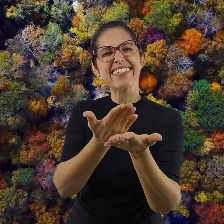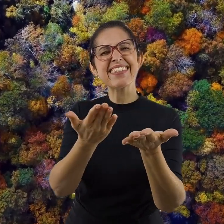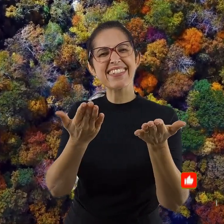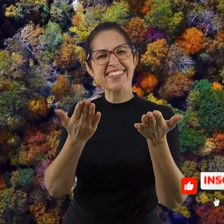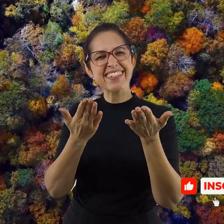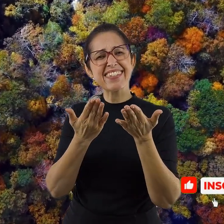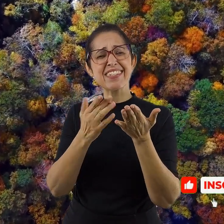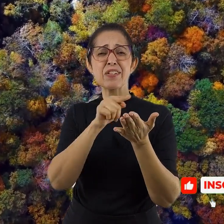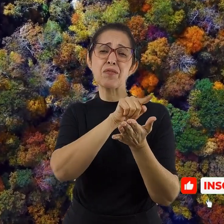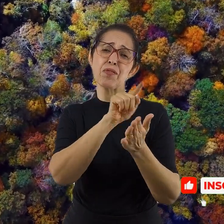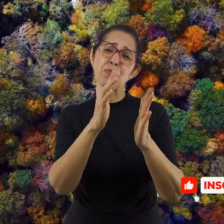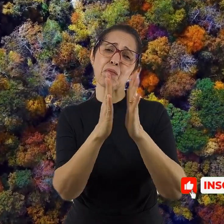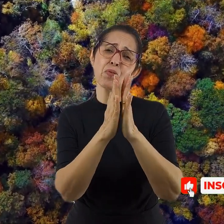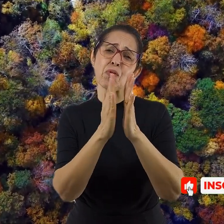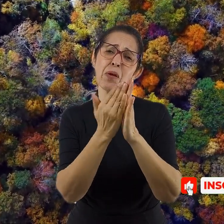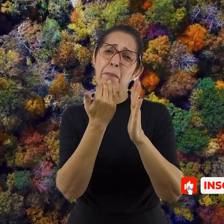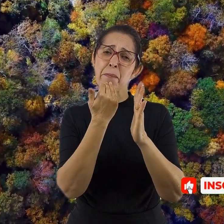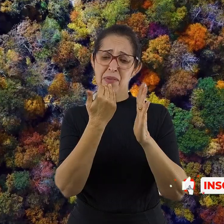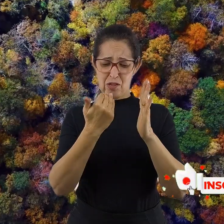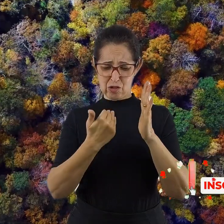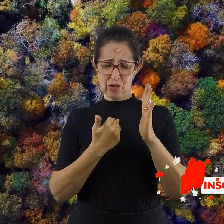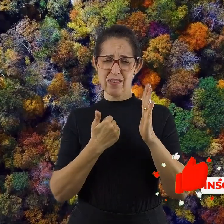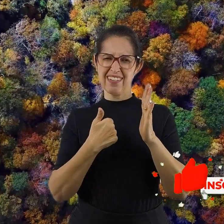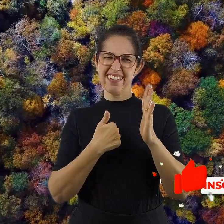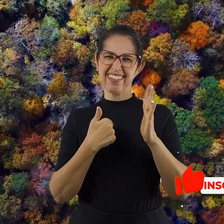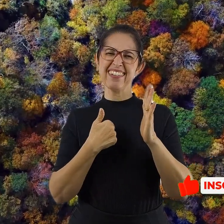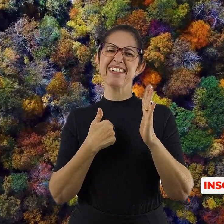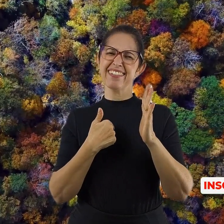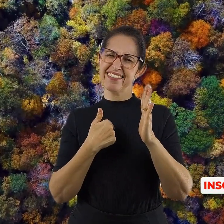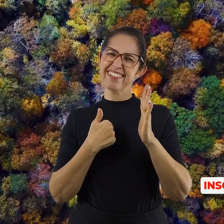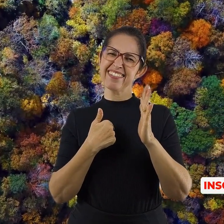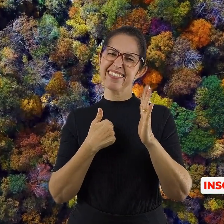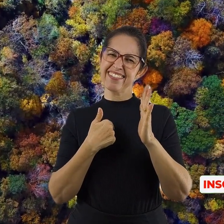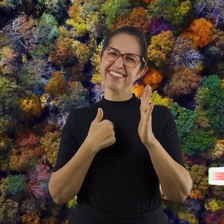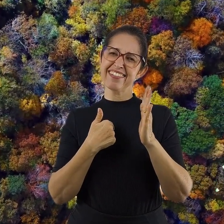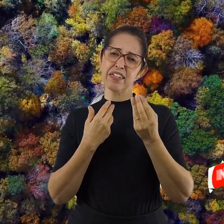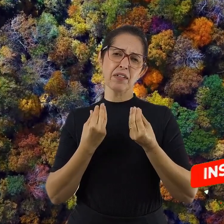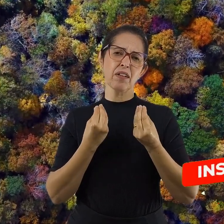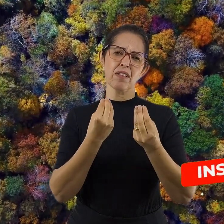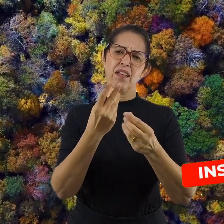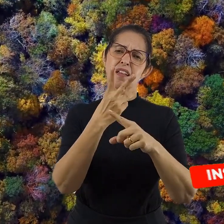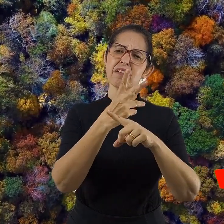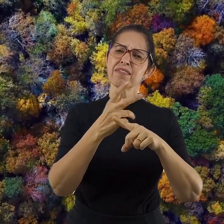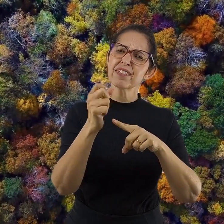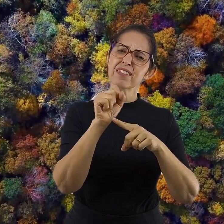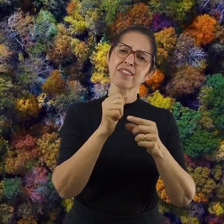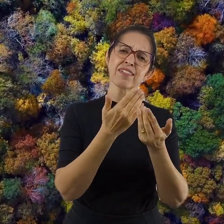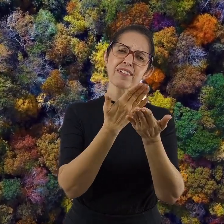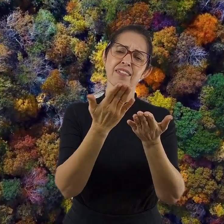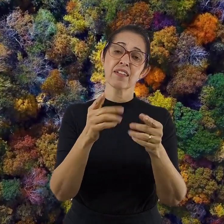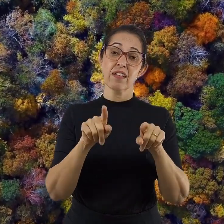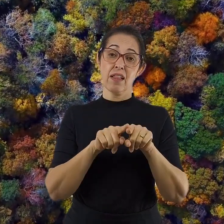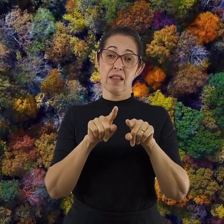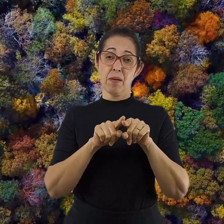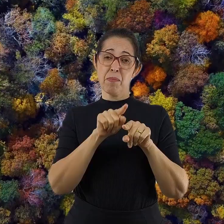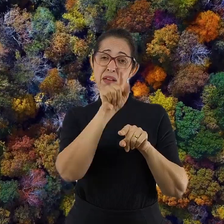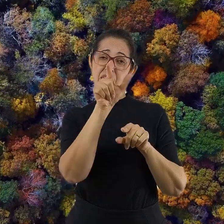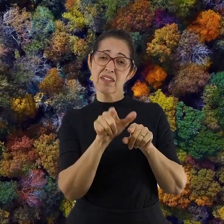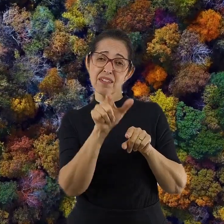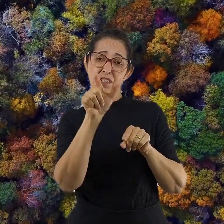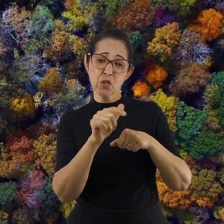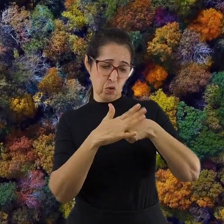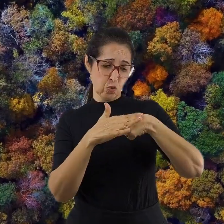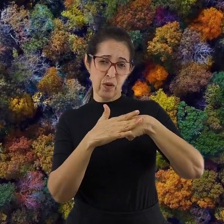Meid, atendendo pedidos, Odris, filhos, e até mesmo curando Uricalamar, alguns de